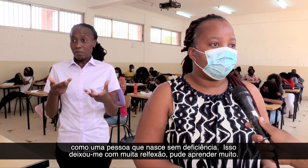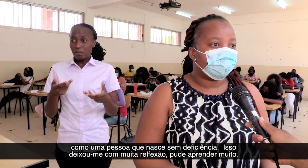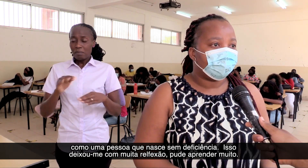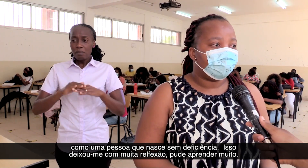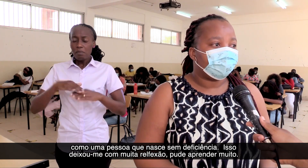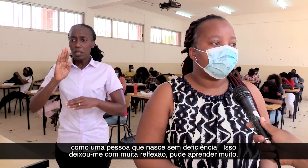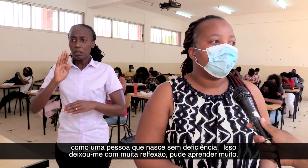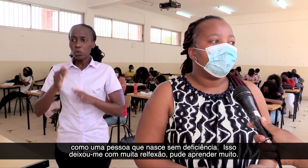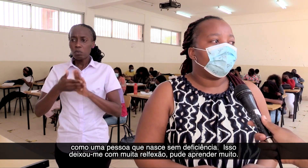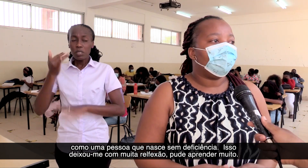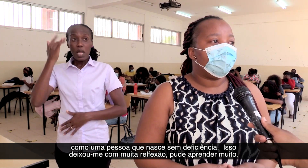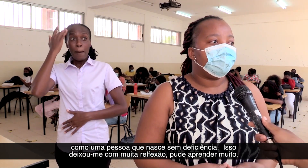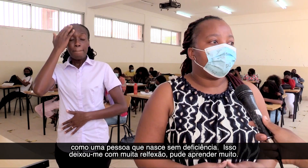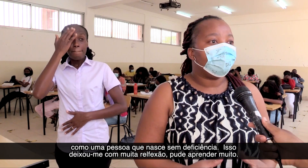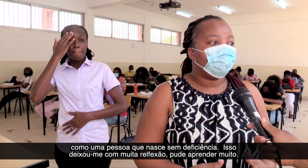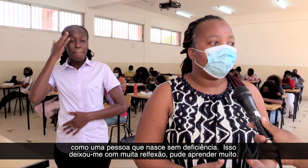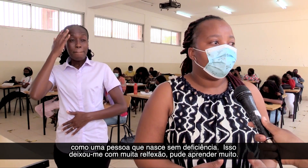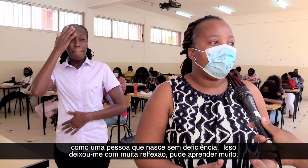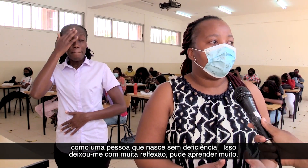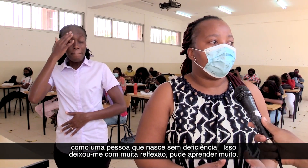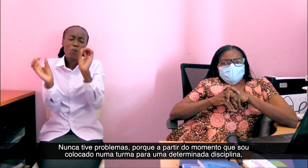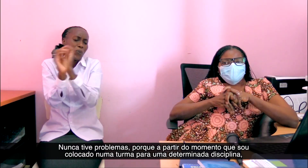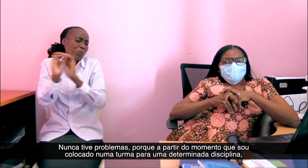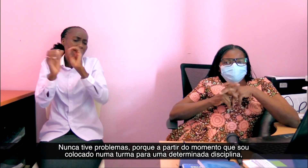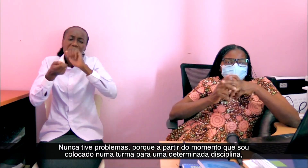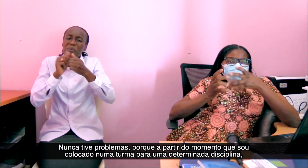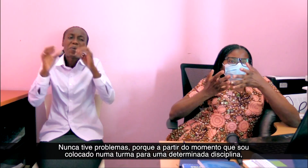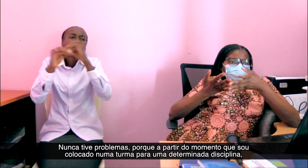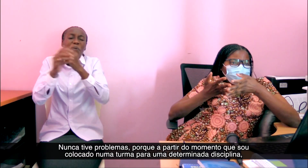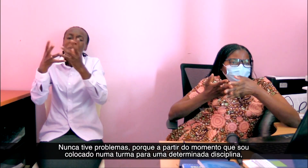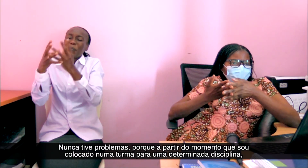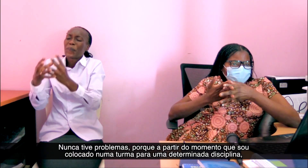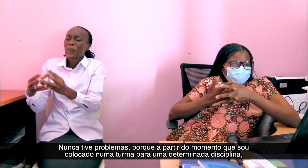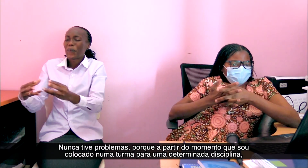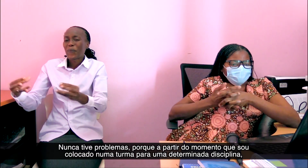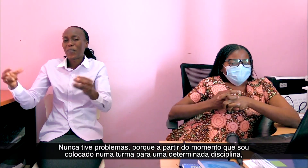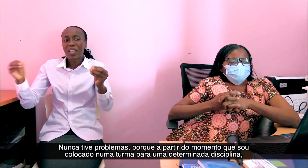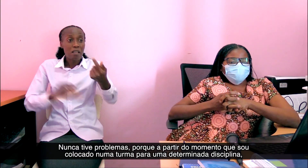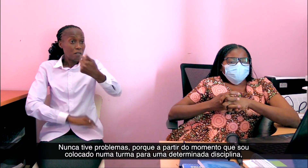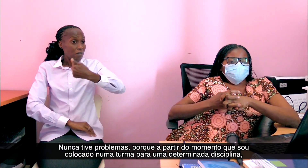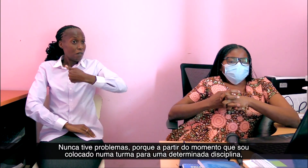reflexões, né? Eu pude aprender muito. Mas também nunca tive problemas,